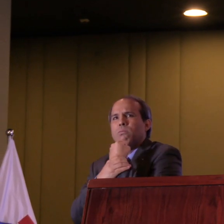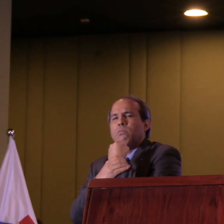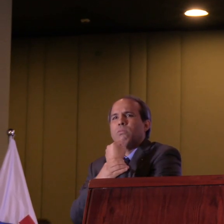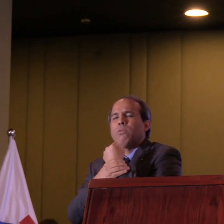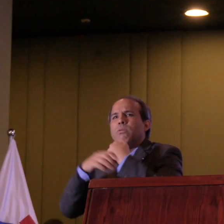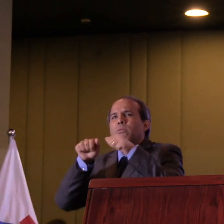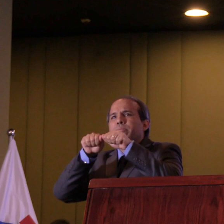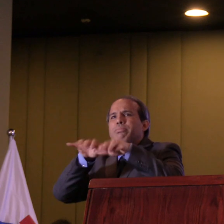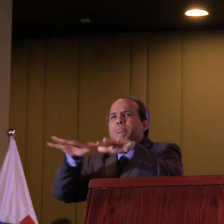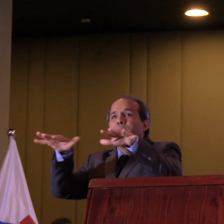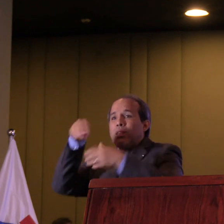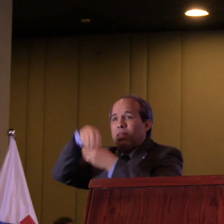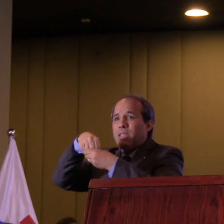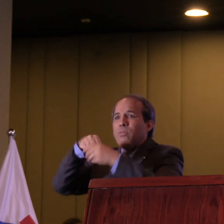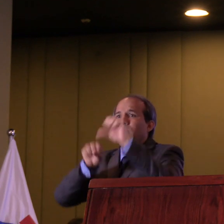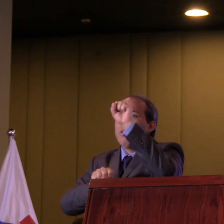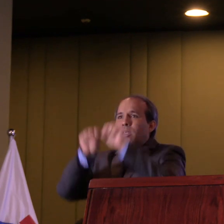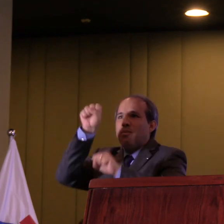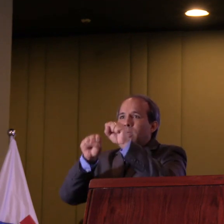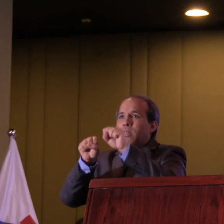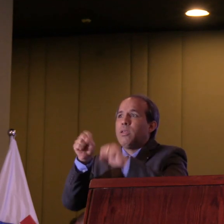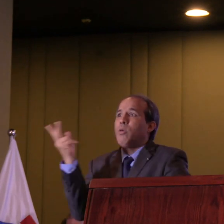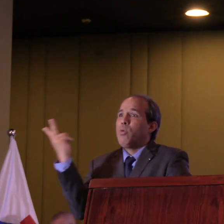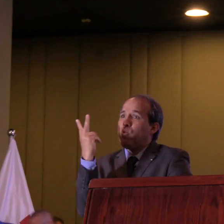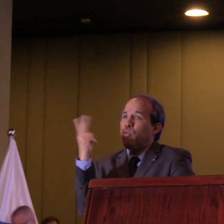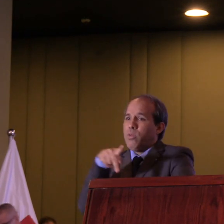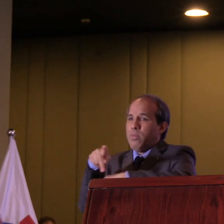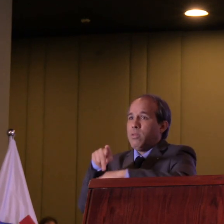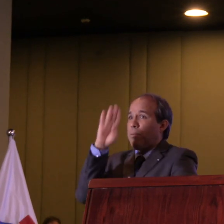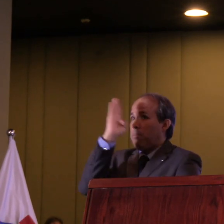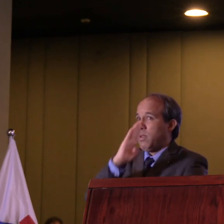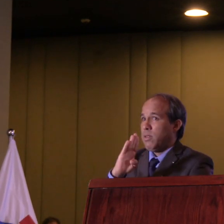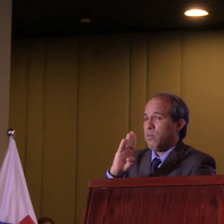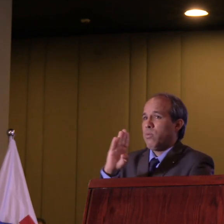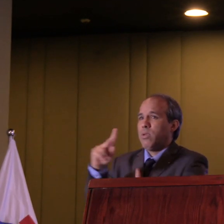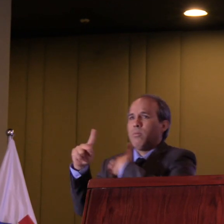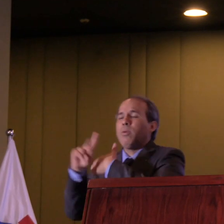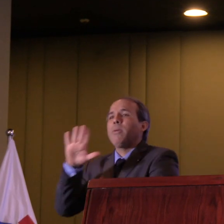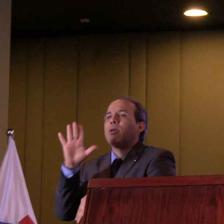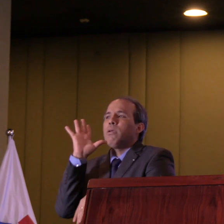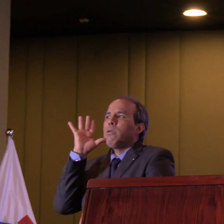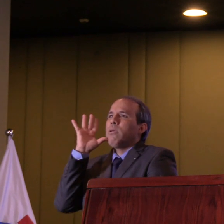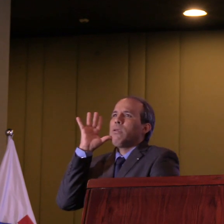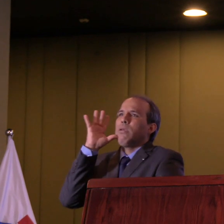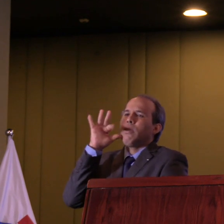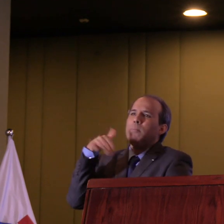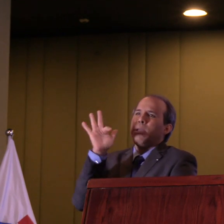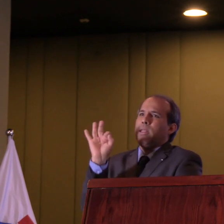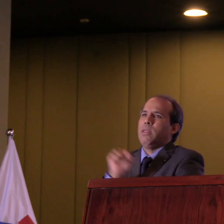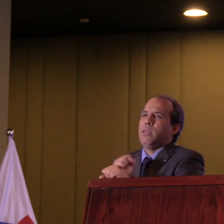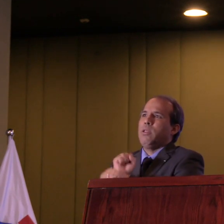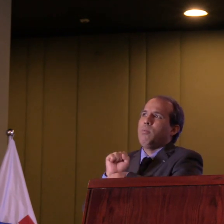da energia da empresa para Brasil e Paraguai, aguardada há mais de 10